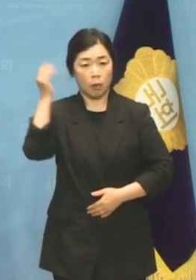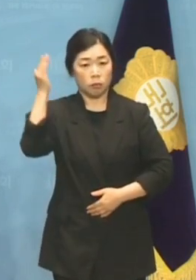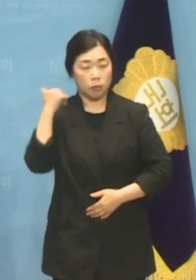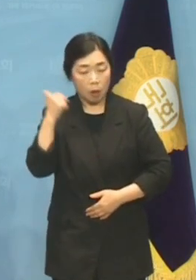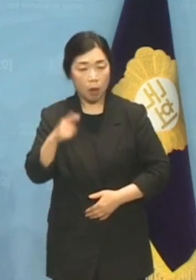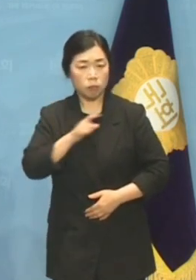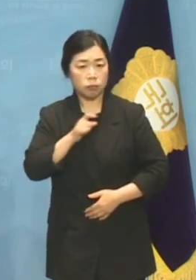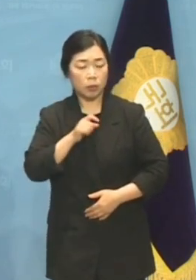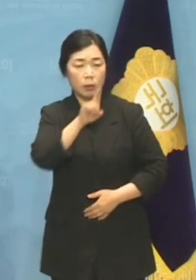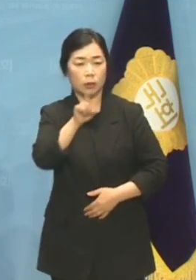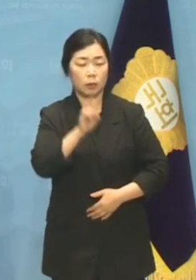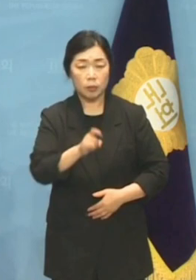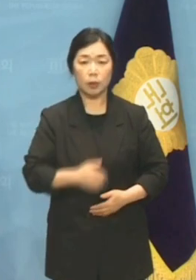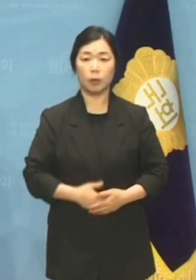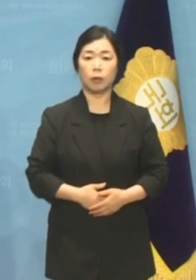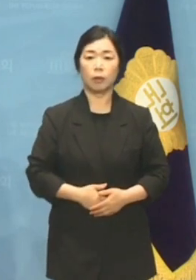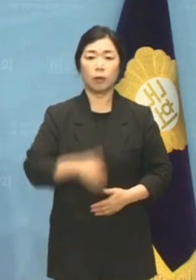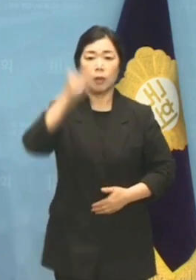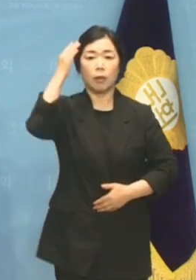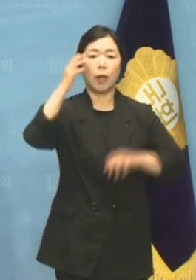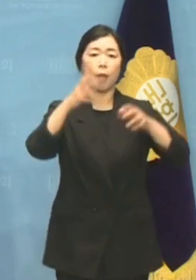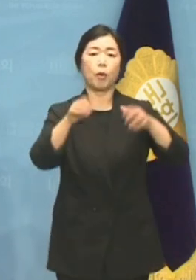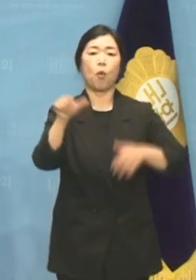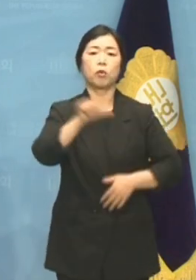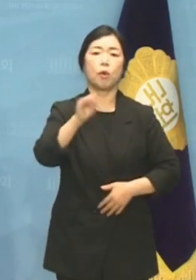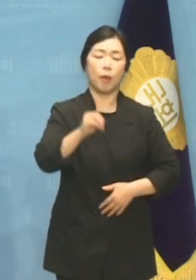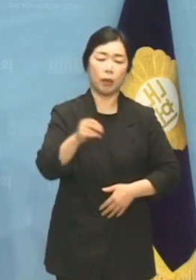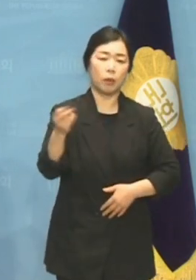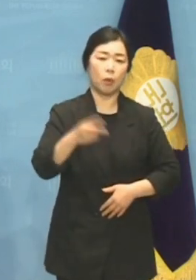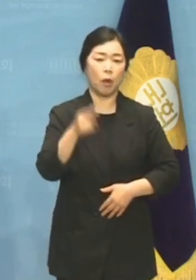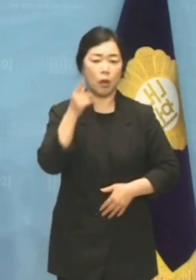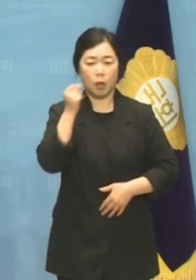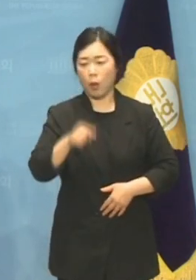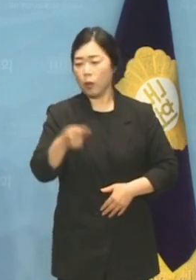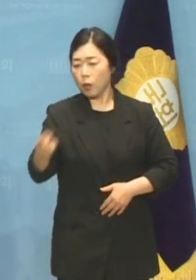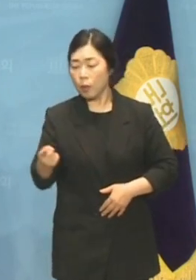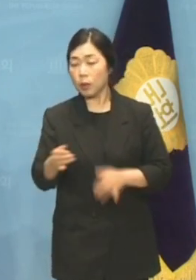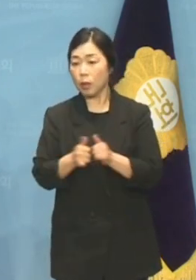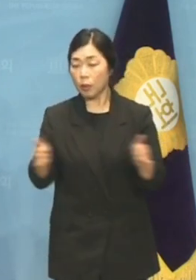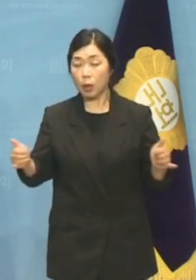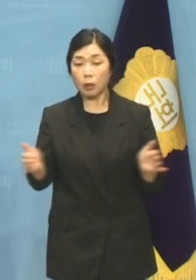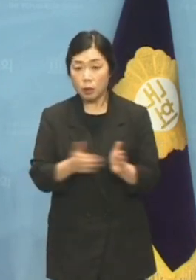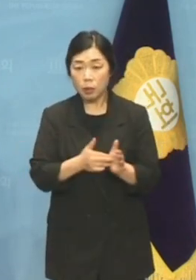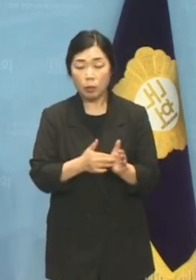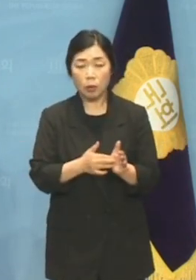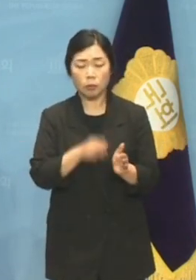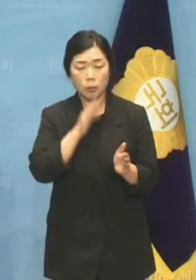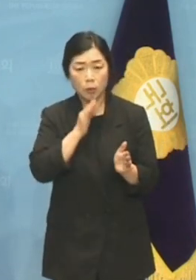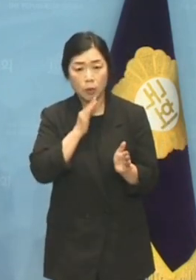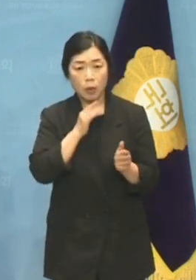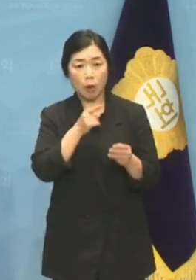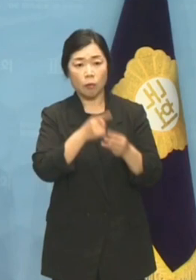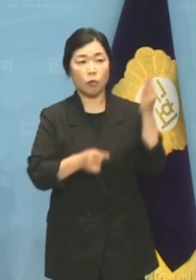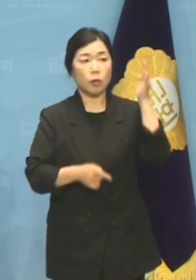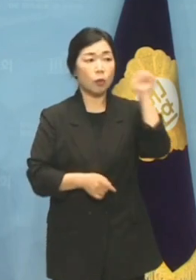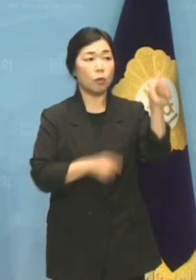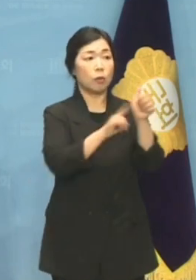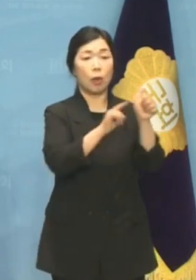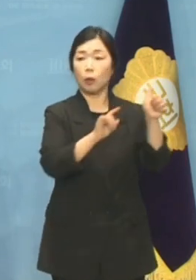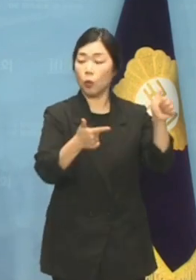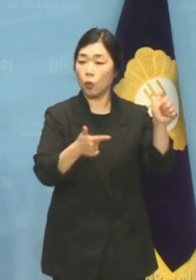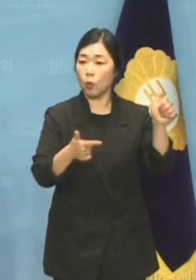했습니다. 대한민국 5천만 국민, 더 나아가 1억 일본인들도 주어를 당연히 윤석열이